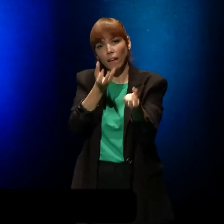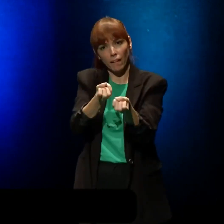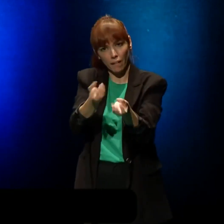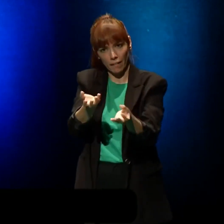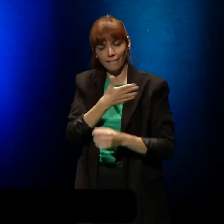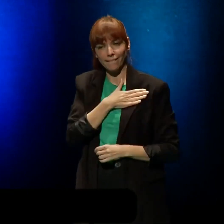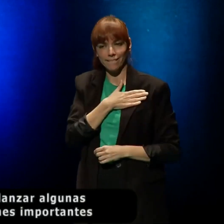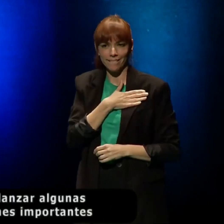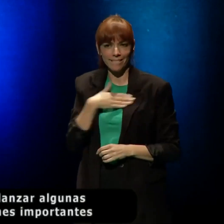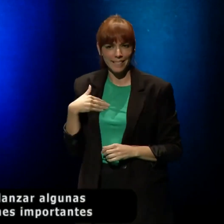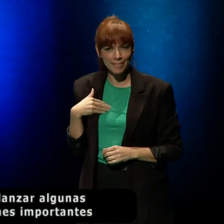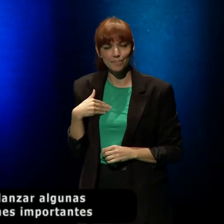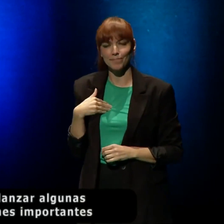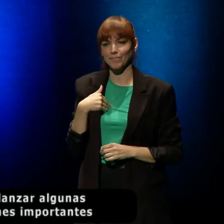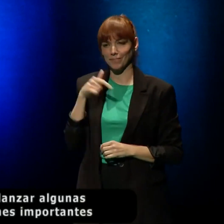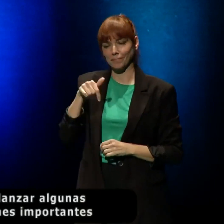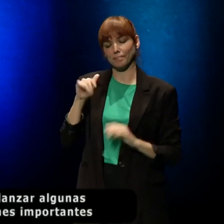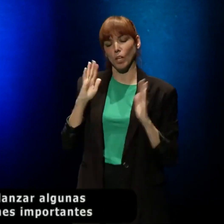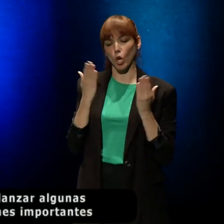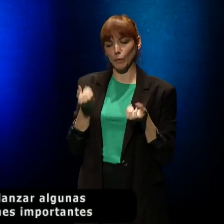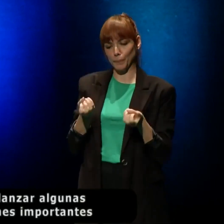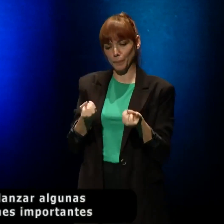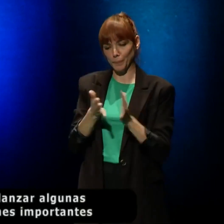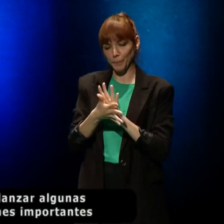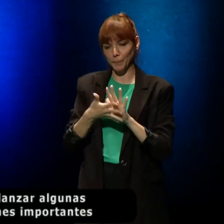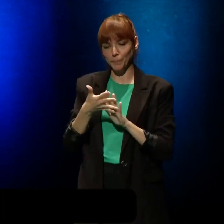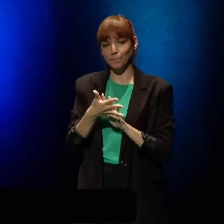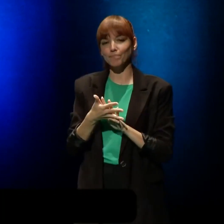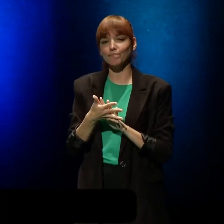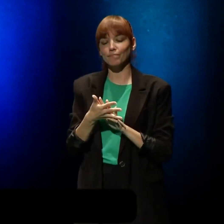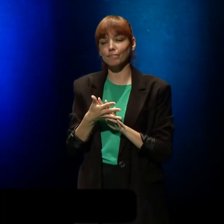en este congreso.